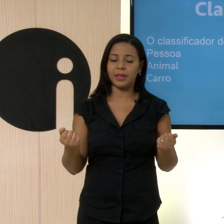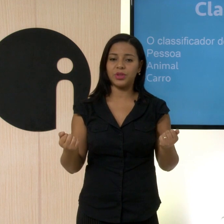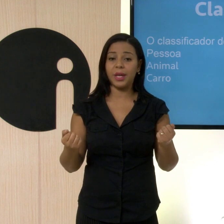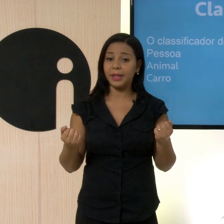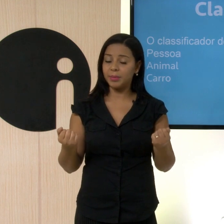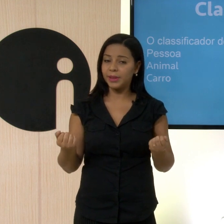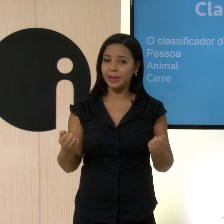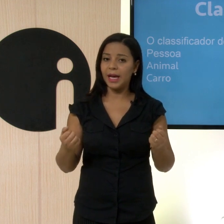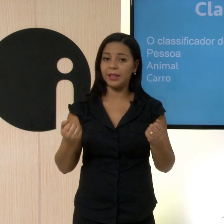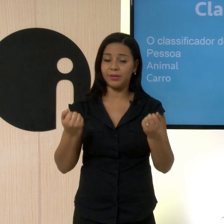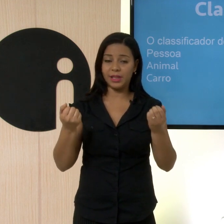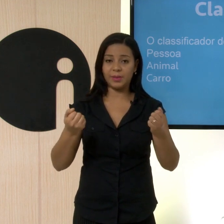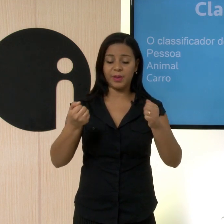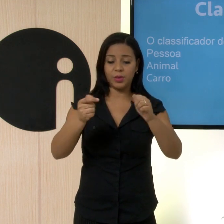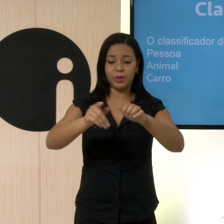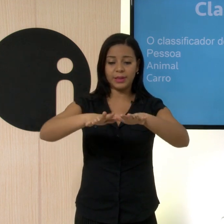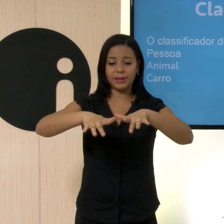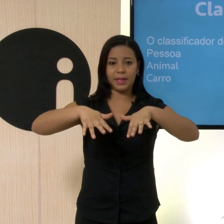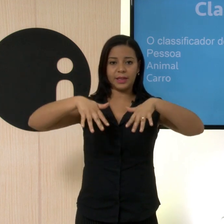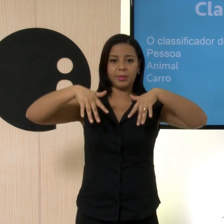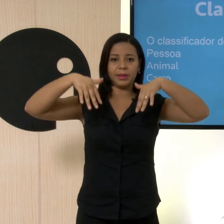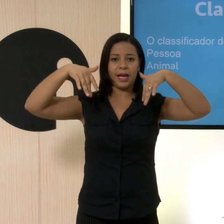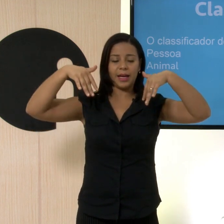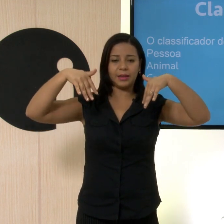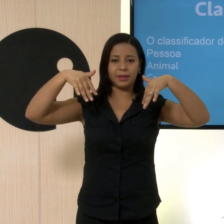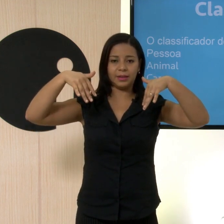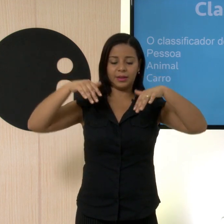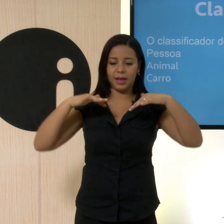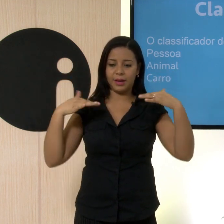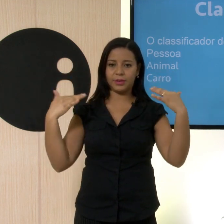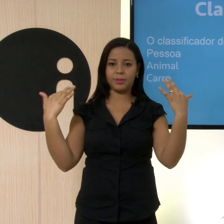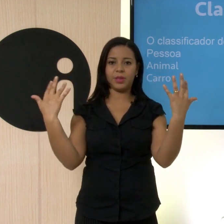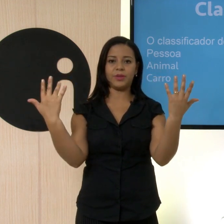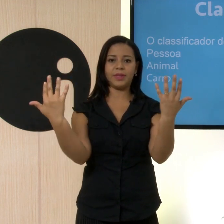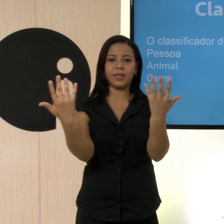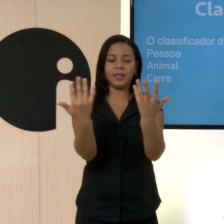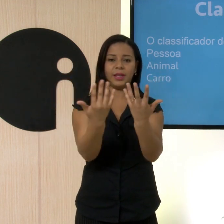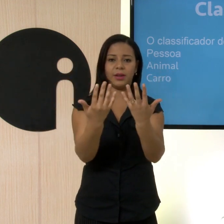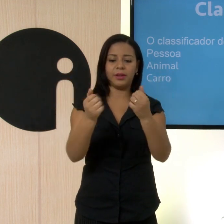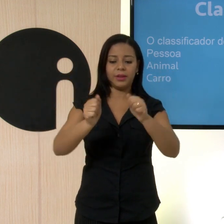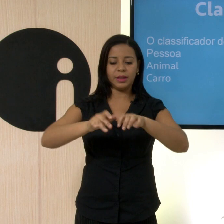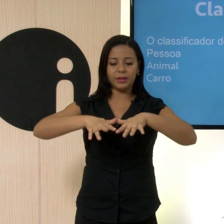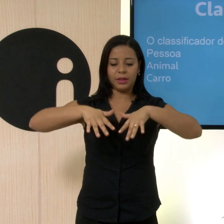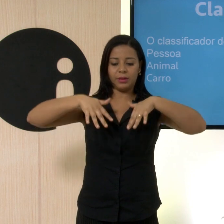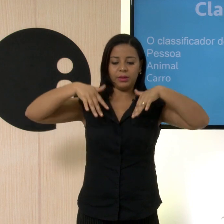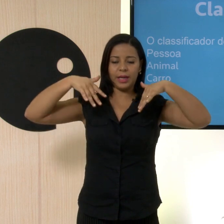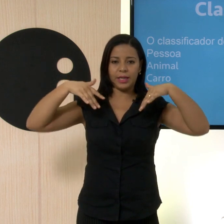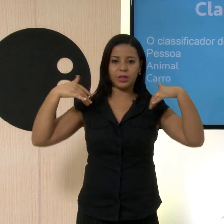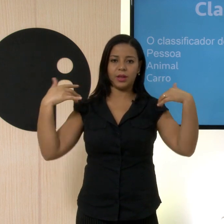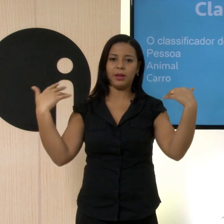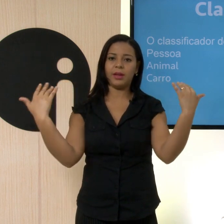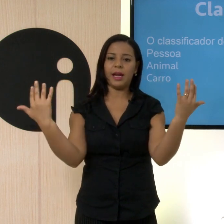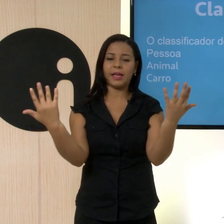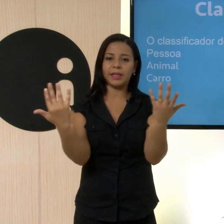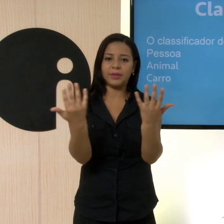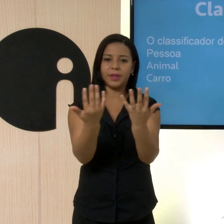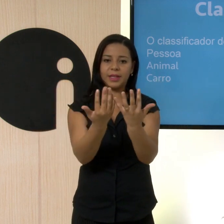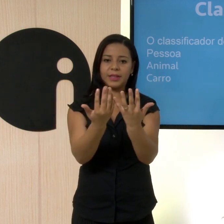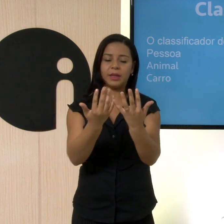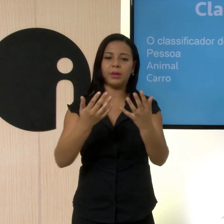de arquibancada, várias pessoas na arquibancada. Aí você pode fazer aqui, ó. Então, este é a classificação